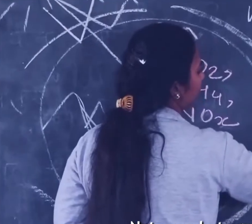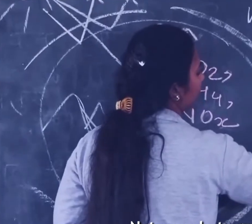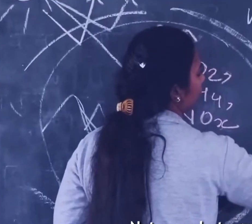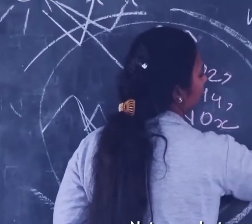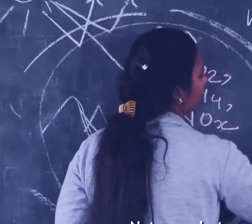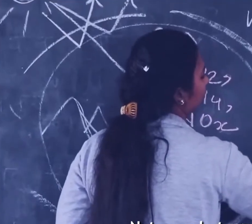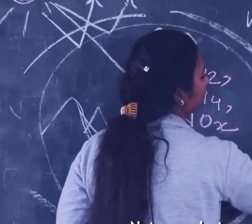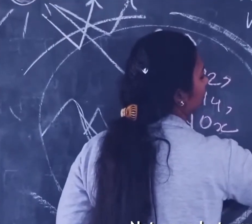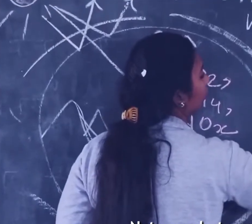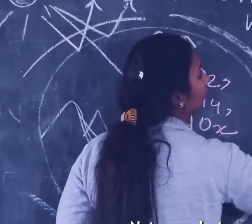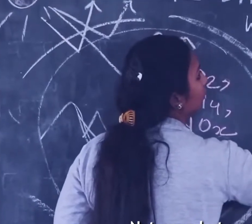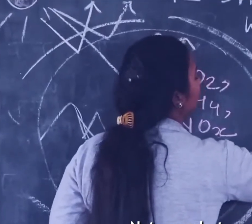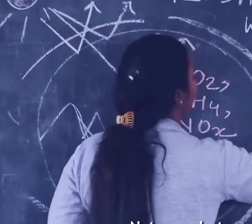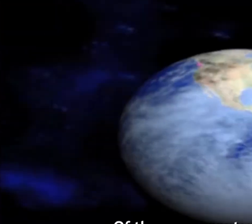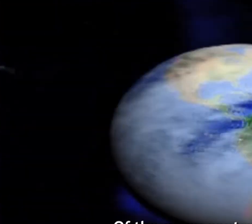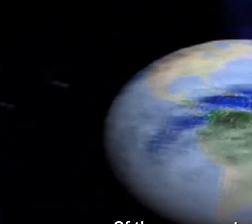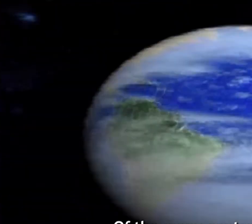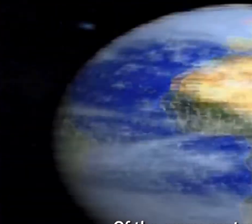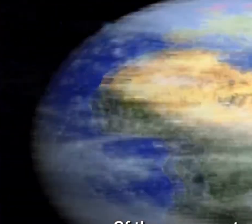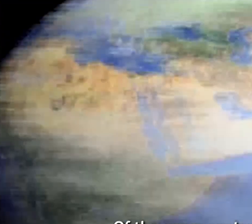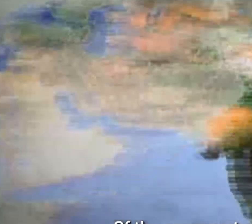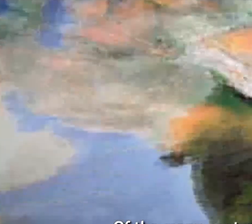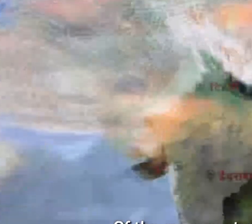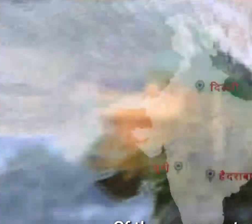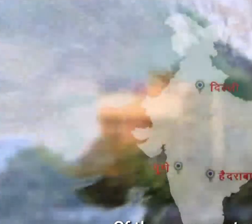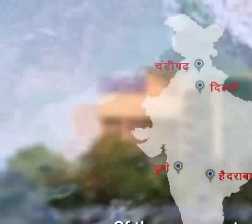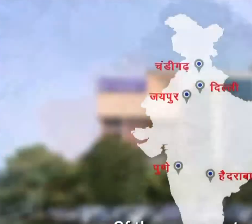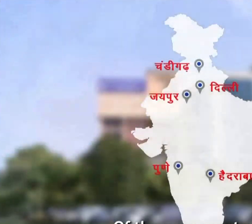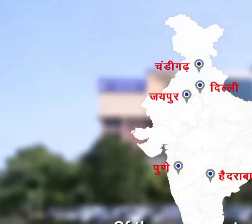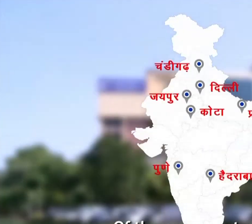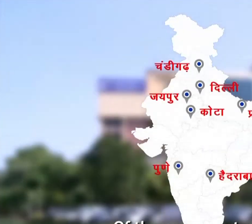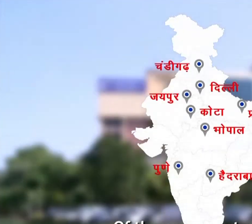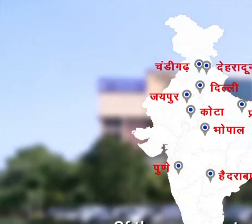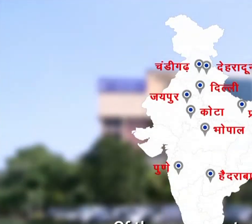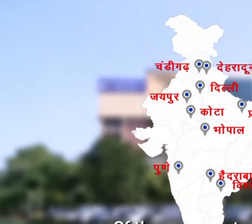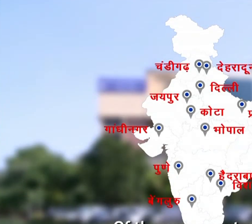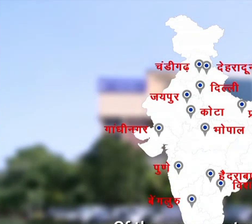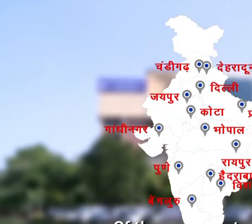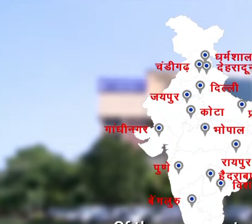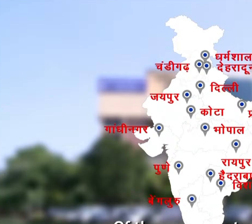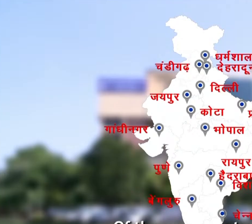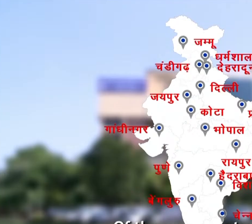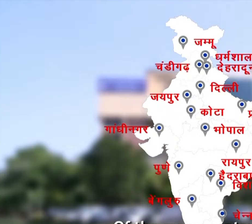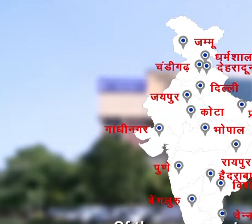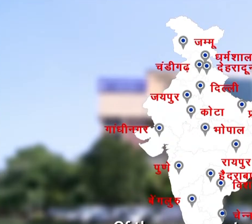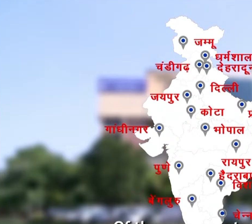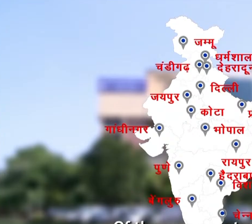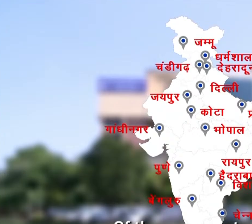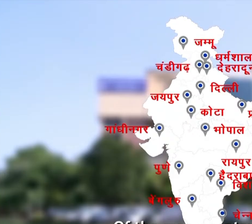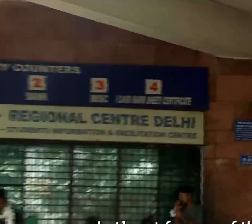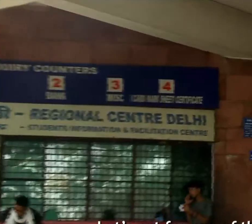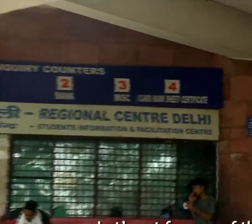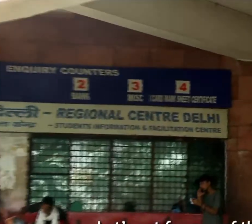फिर दुनिया में इसके केंद्र बात कोई